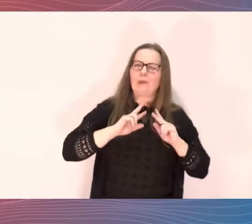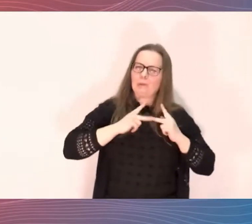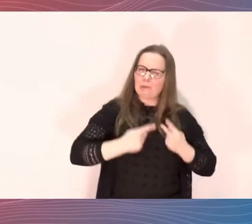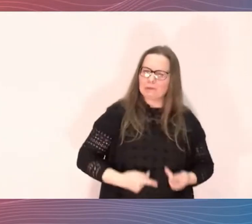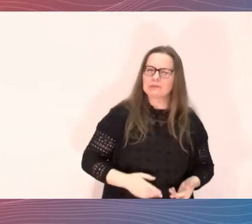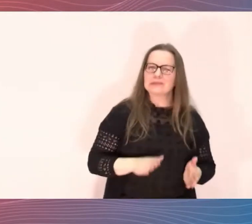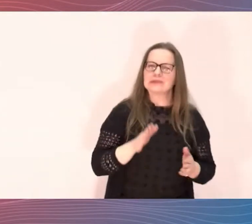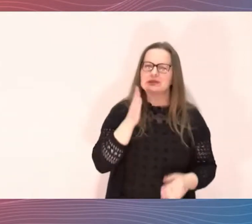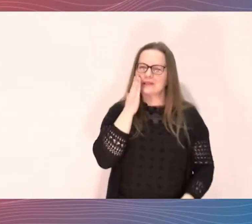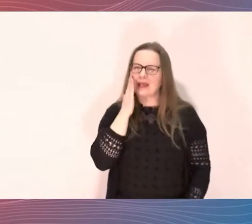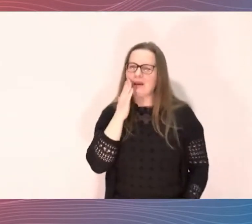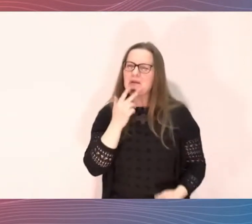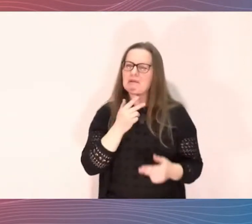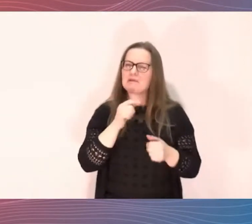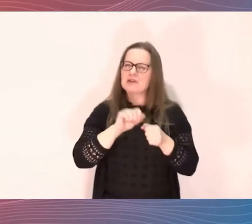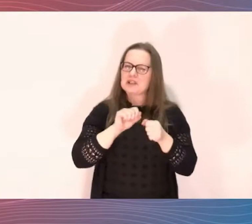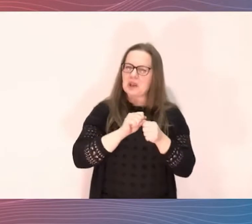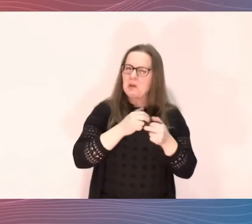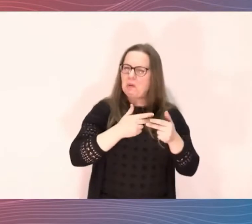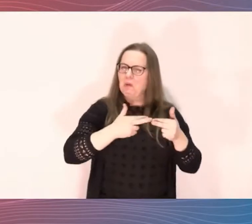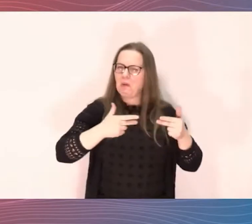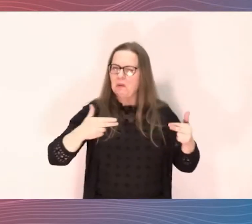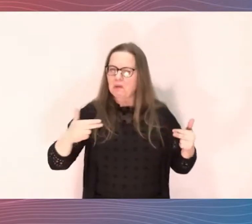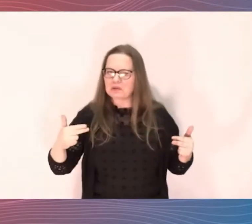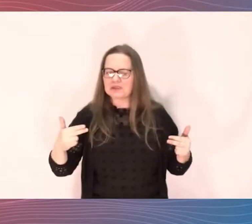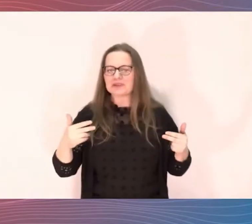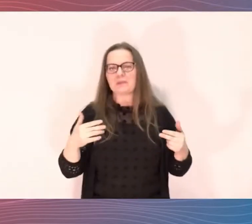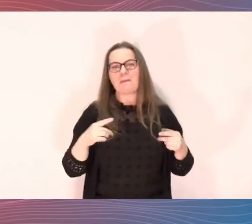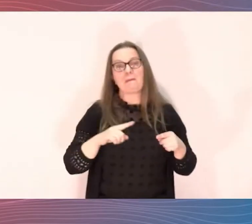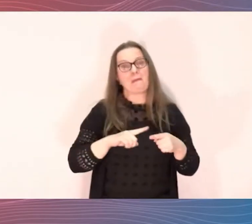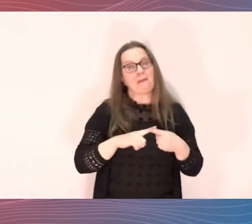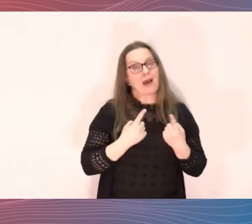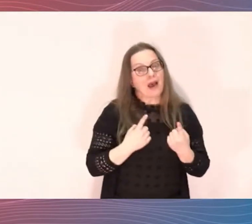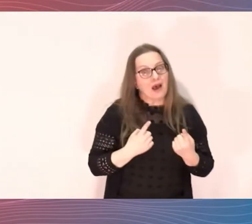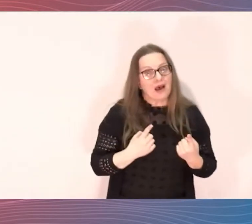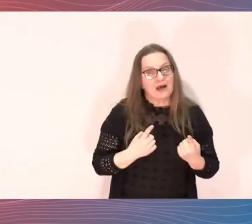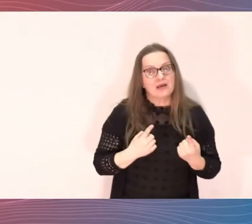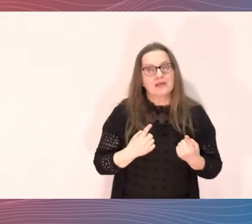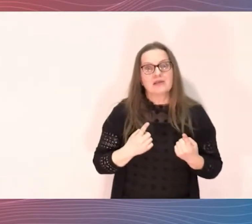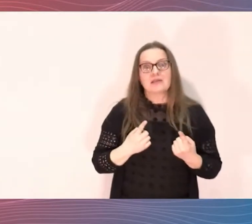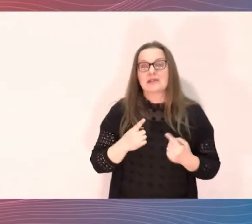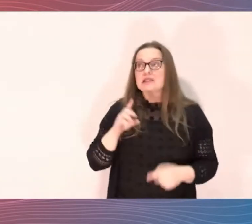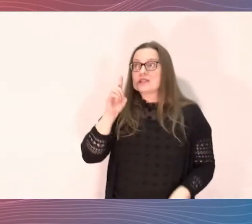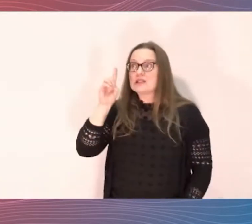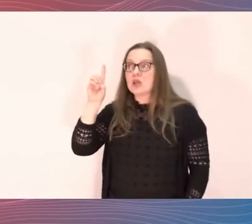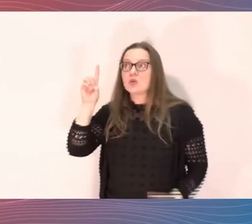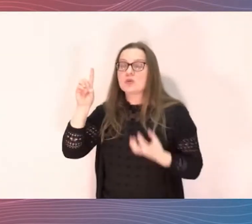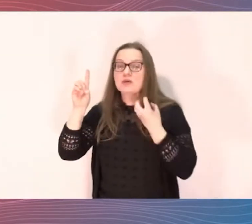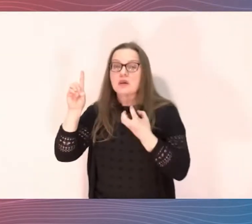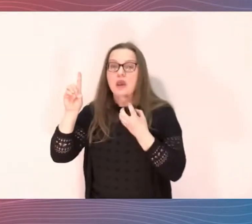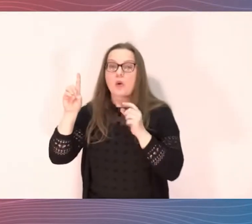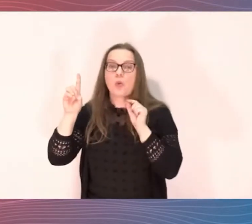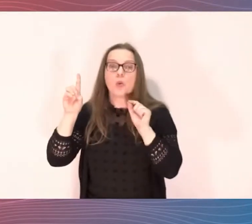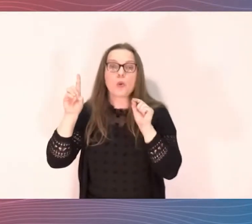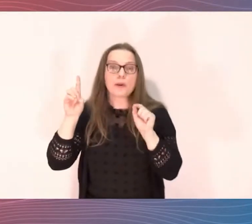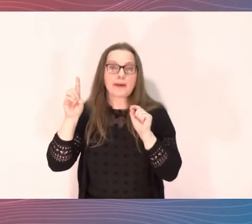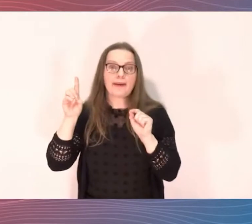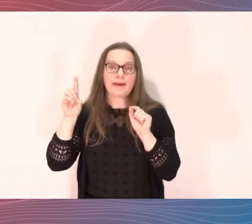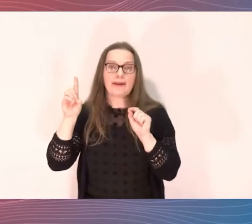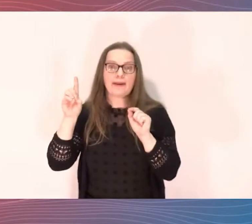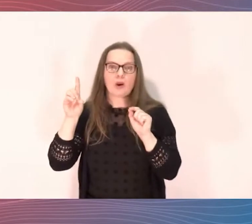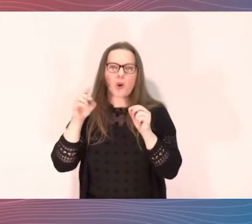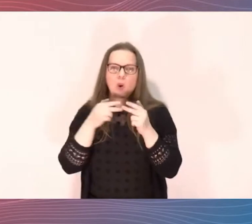nós fazem, realmente é a capacidade do homem. Mas, irmãos, o que Deus quer obter entre nós, irmãos, não é feito